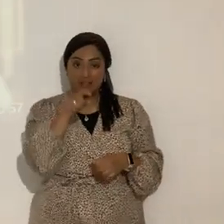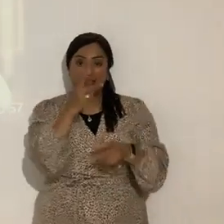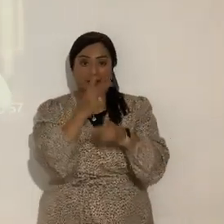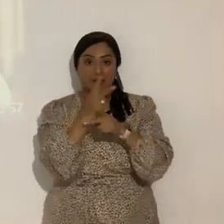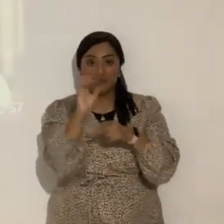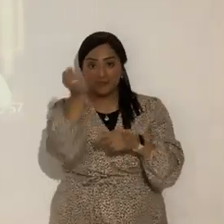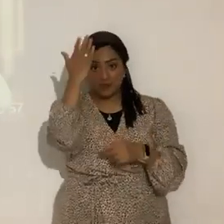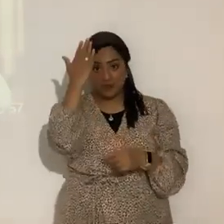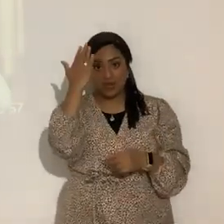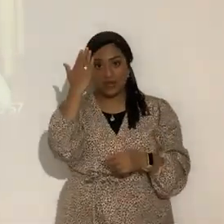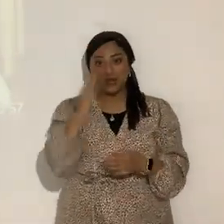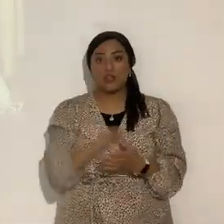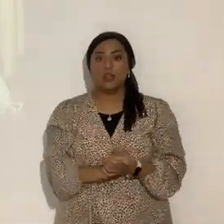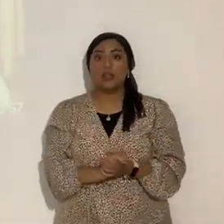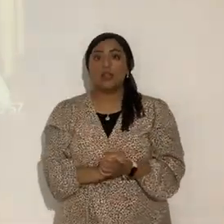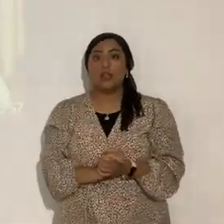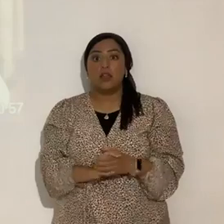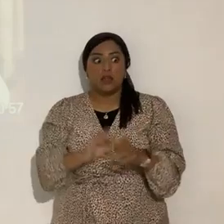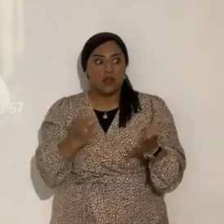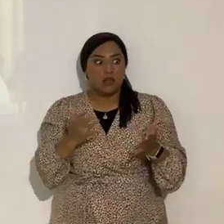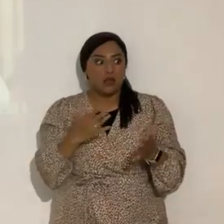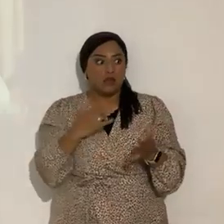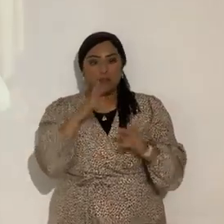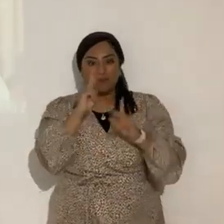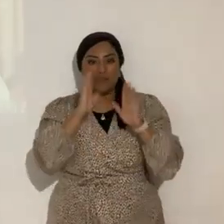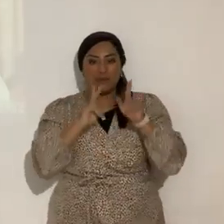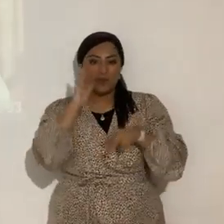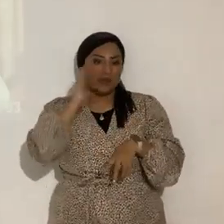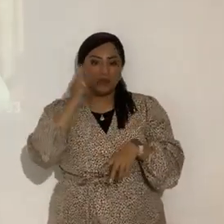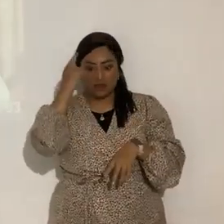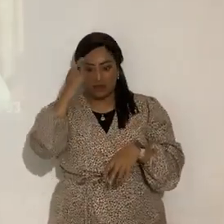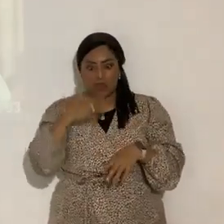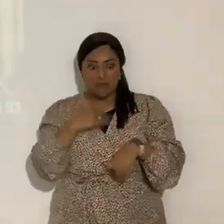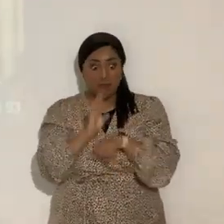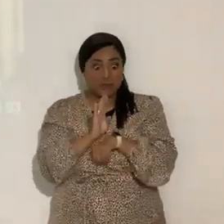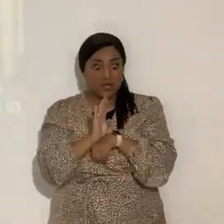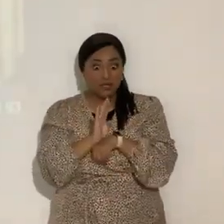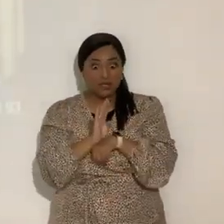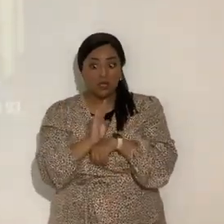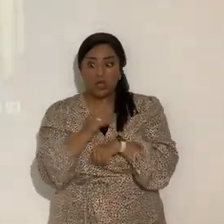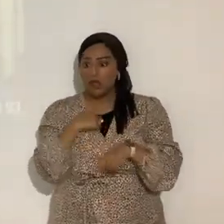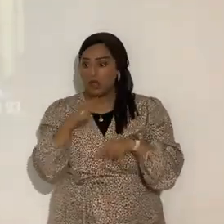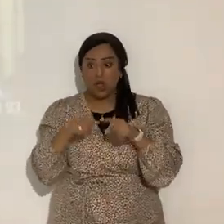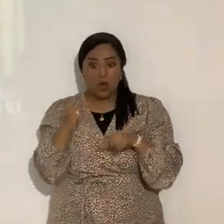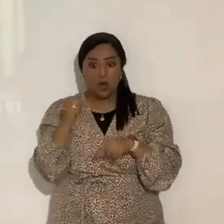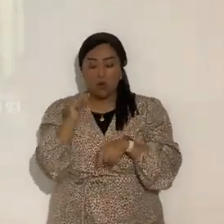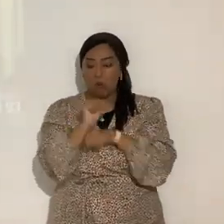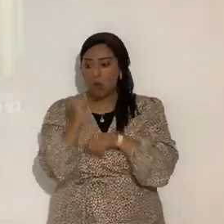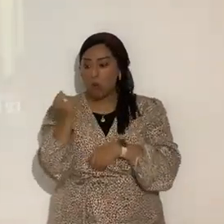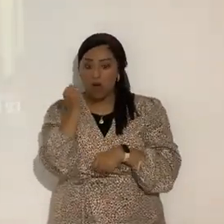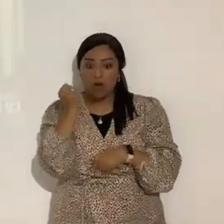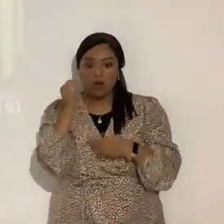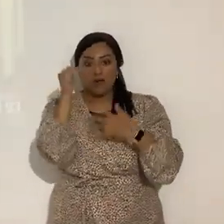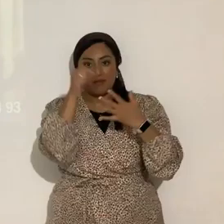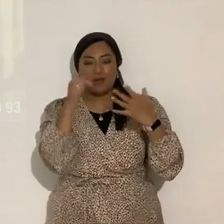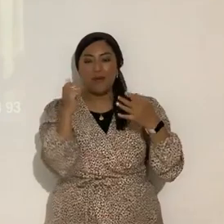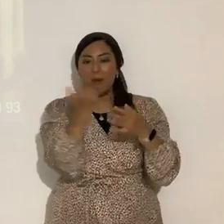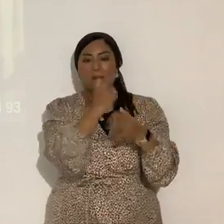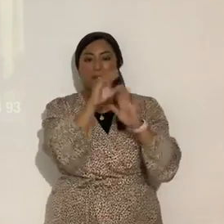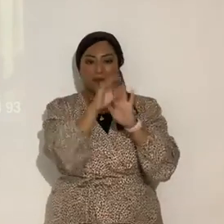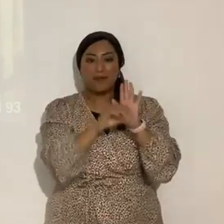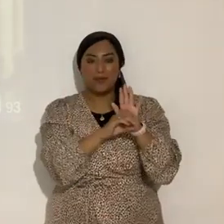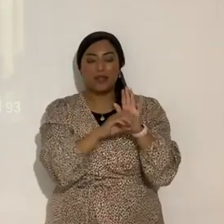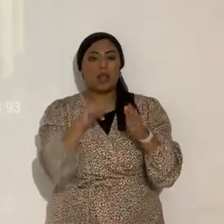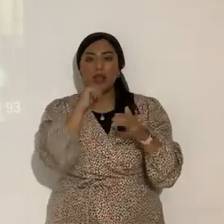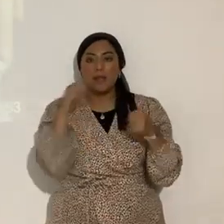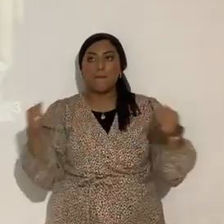Shabbat. ¿Pero mi negocio? ¿Cómo? ¿Y mis clientes? Y así en cada mandamiento. No es tanto miedo a la